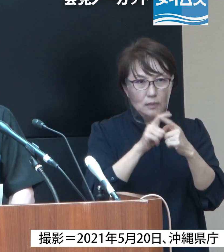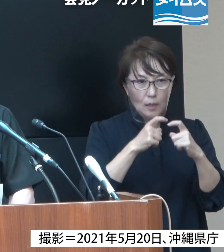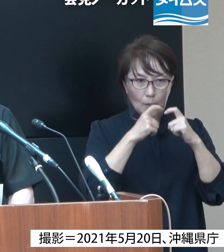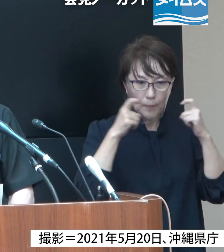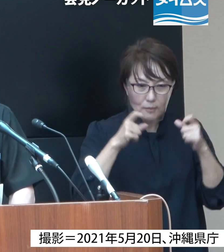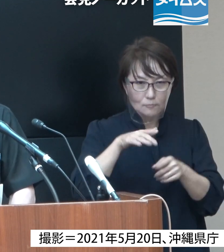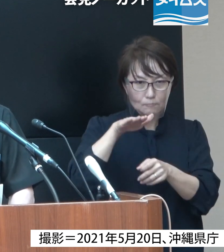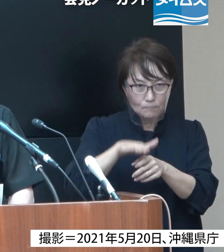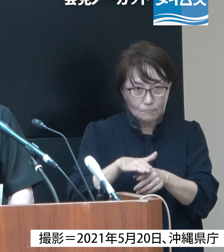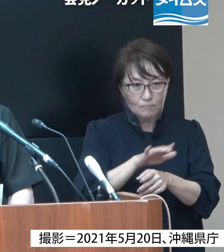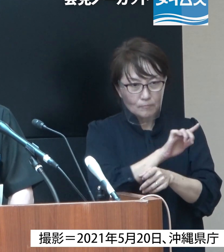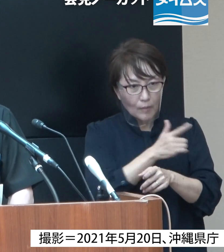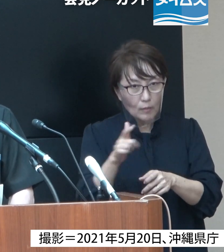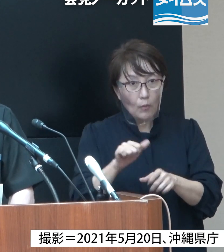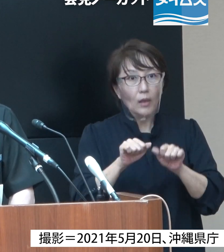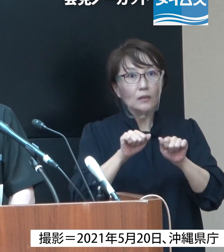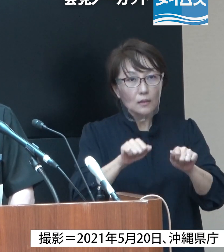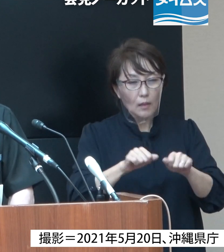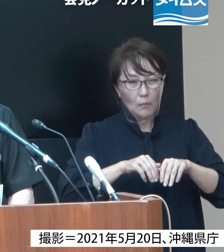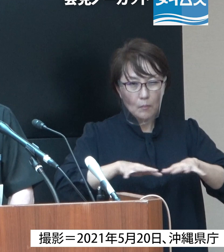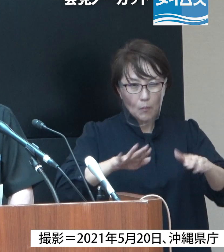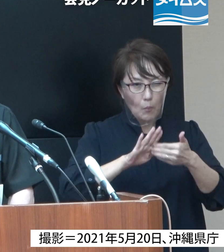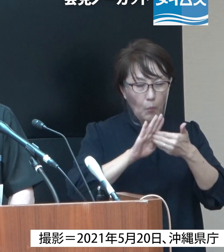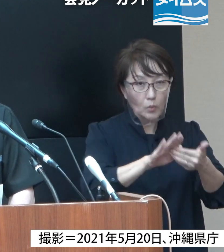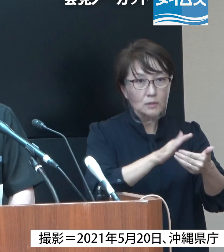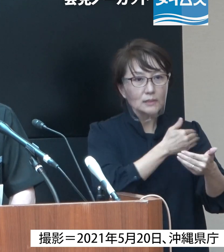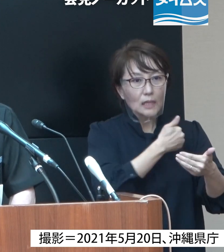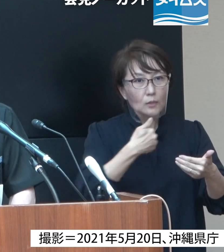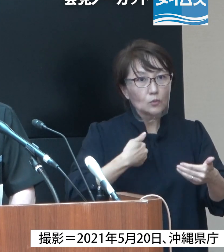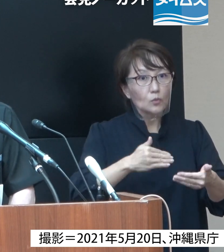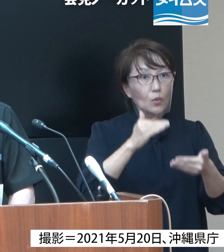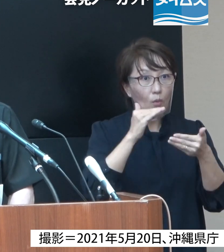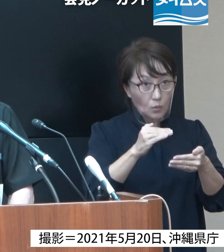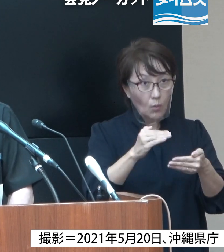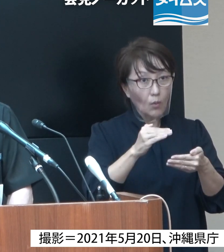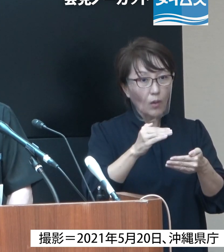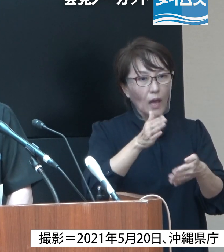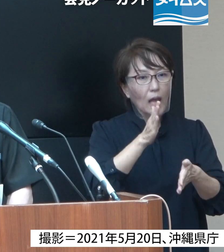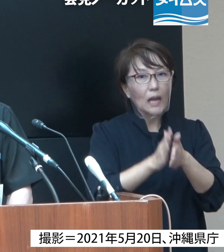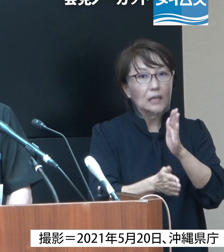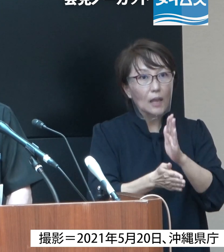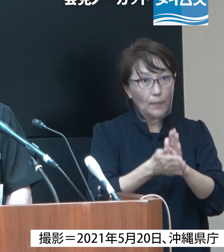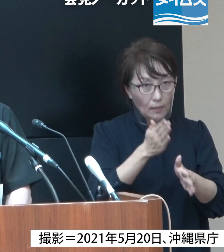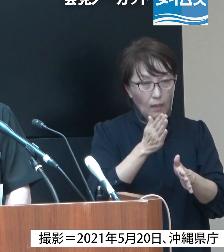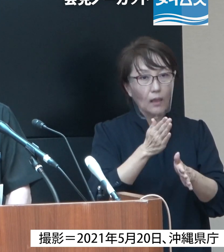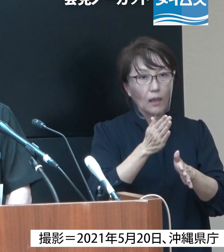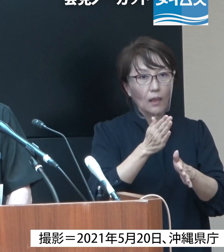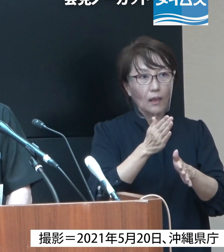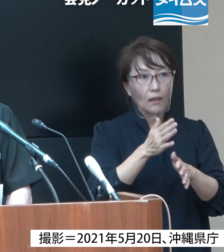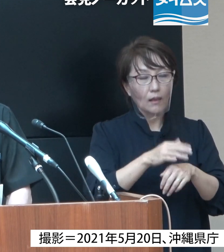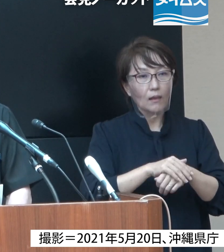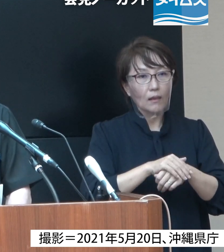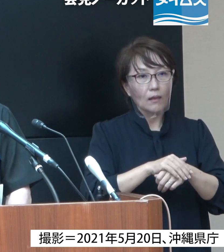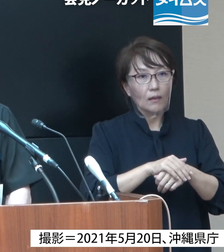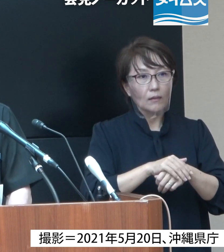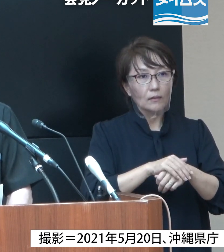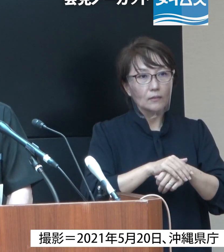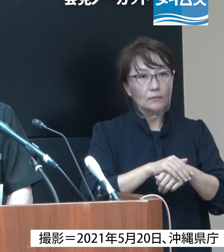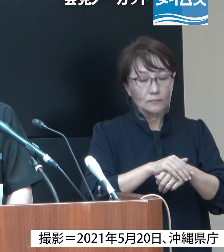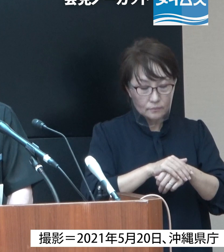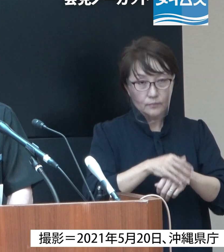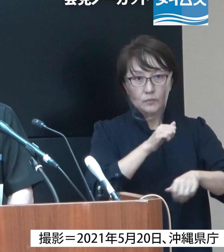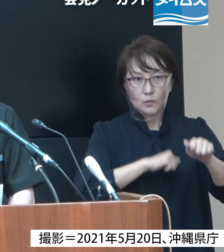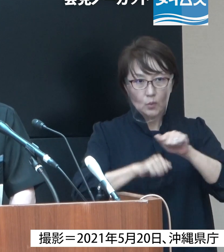感染の拡大を防止することができるということも、改めてまた取り組みをしっか